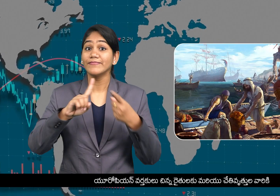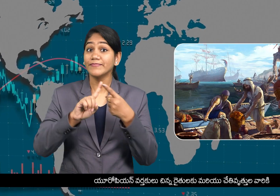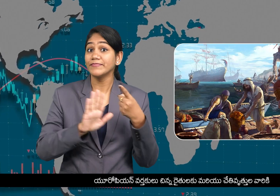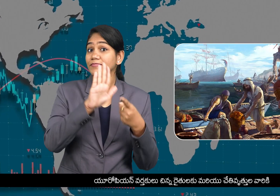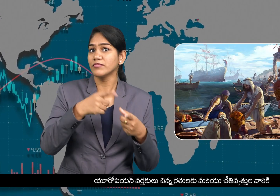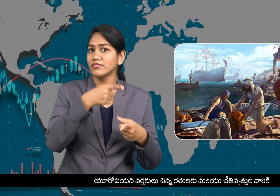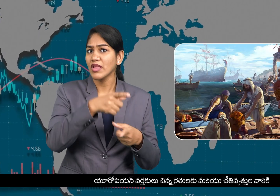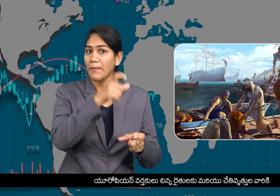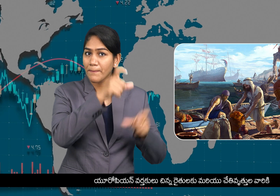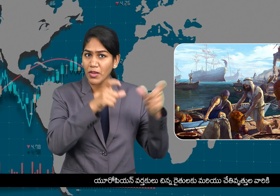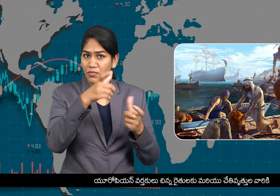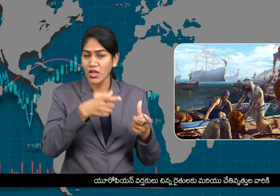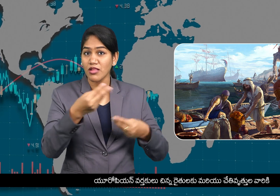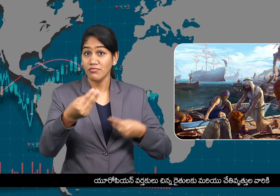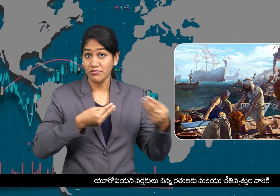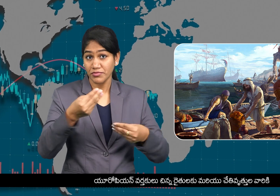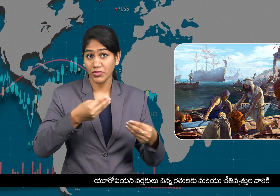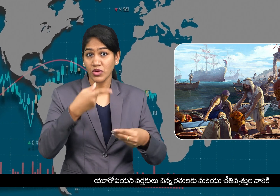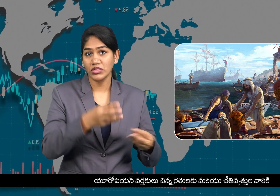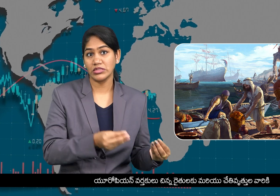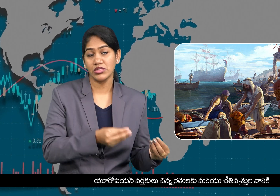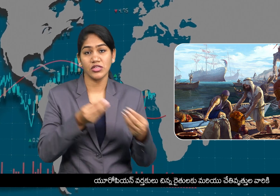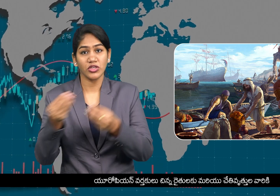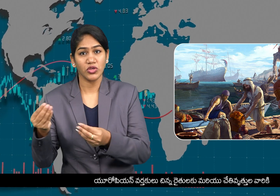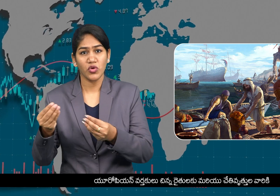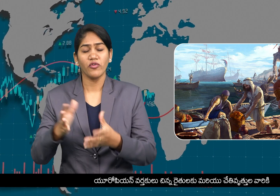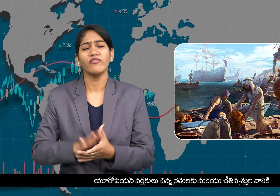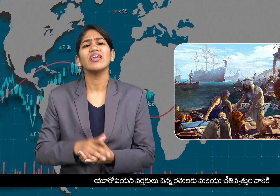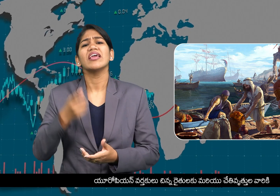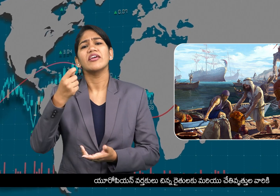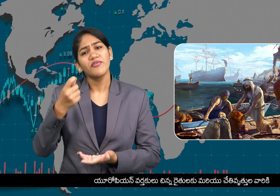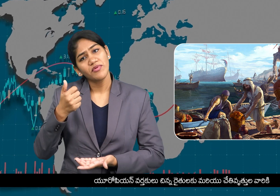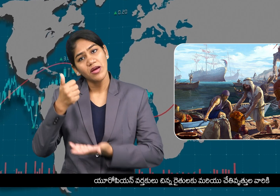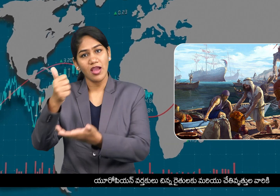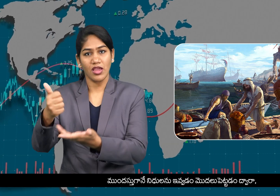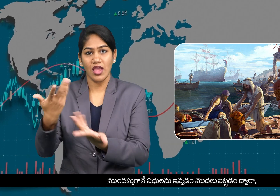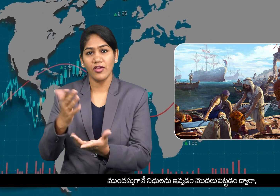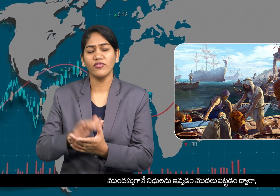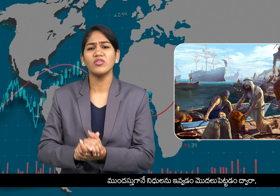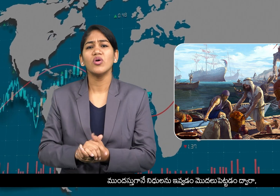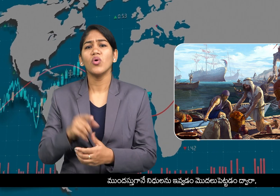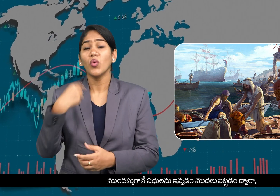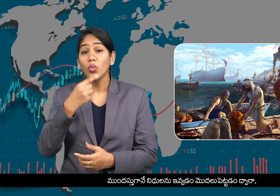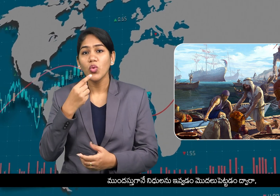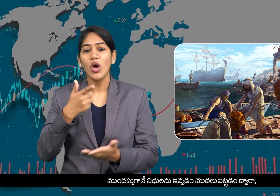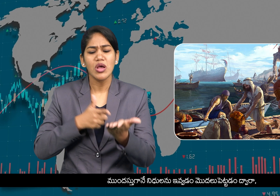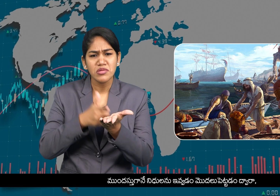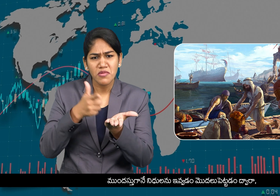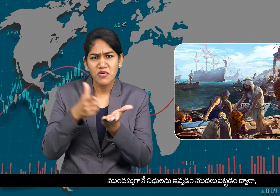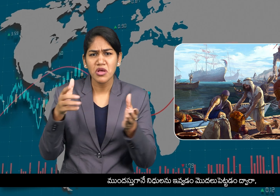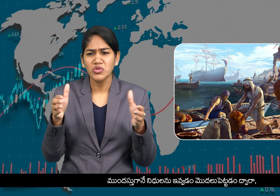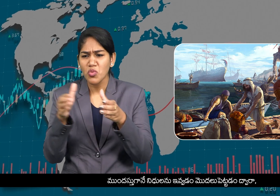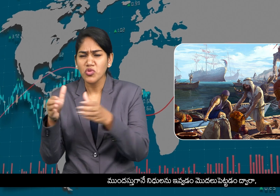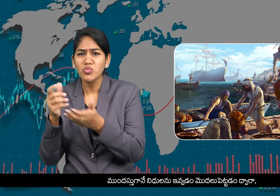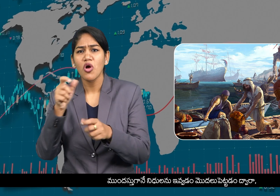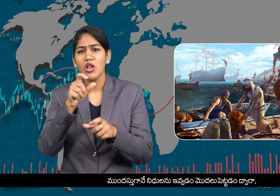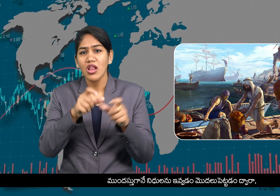యూరోపియన్ వర్తకులు చిన్న రైతులకు మరియు చేతి వృత్తుల వారికి ముందస్తుగానే నిధులను ఇవ్వటం మొదలుపెట్టడం